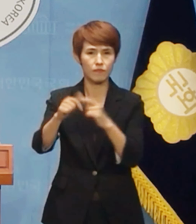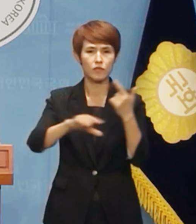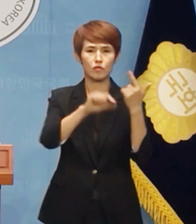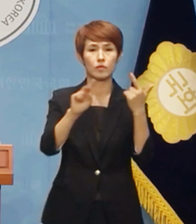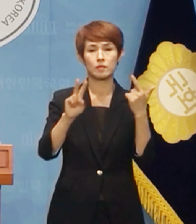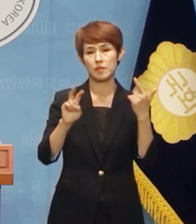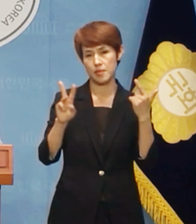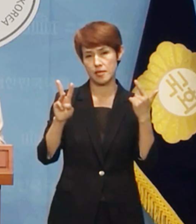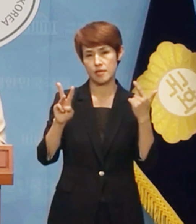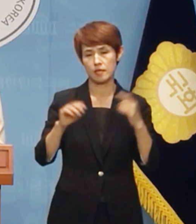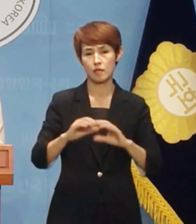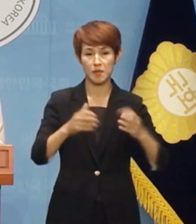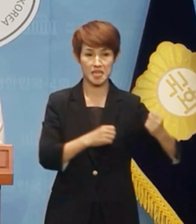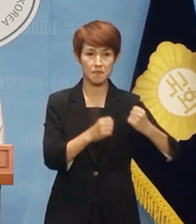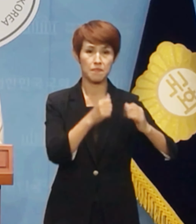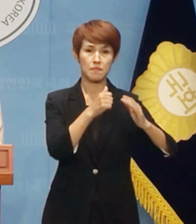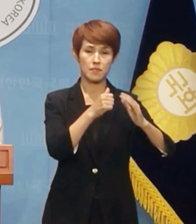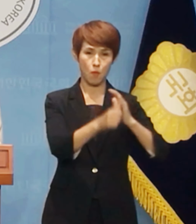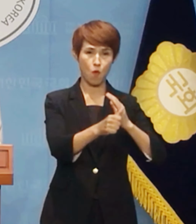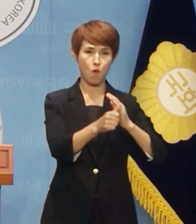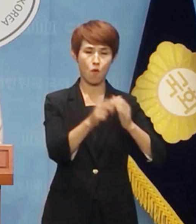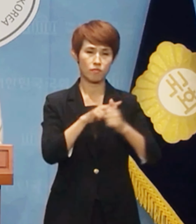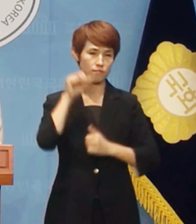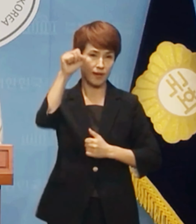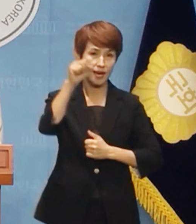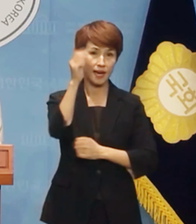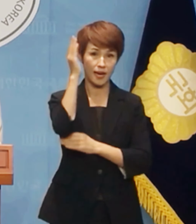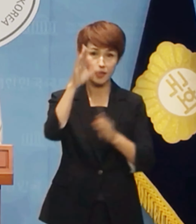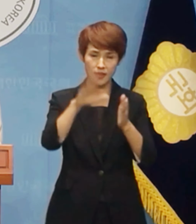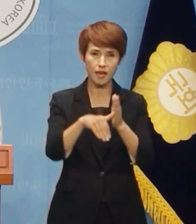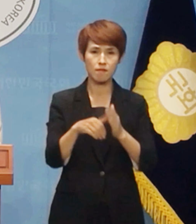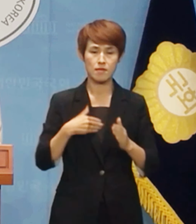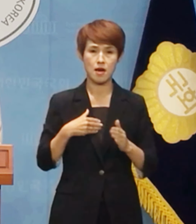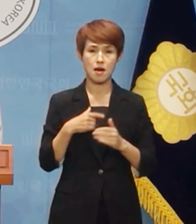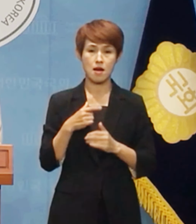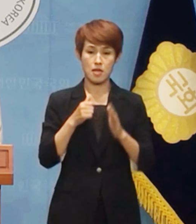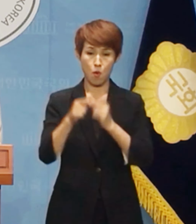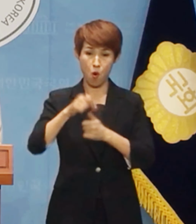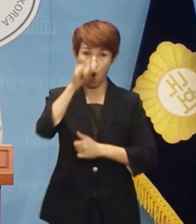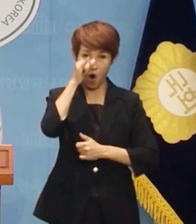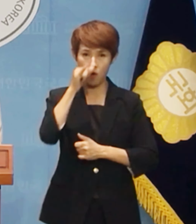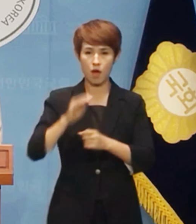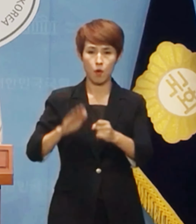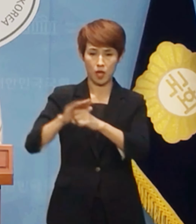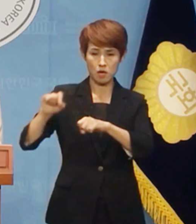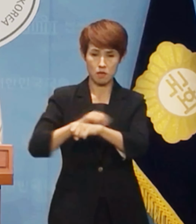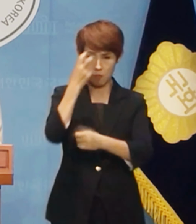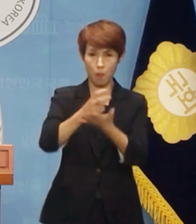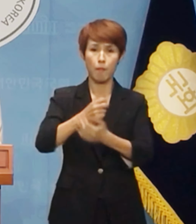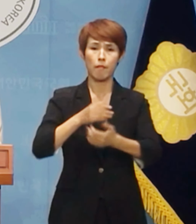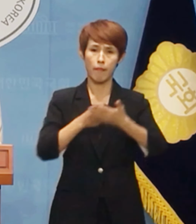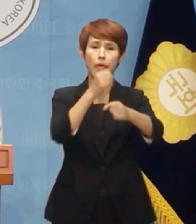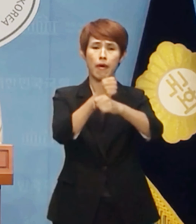23일 국민의 힘 대표 출마 기자 회견에서 대표가 되면 해병대원 특검법을 발휘하겠다